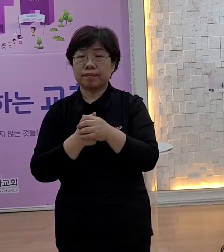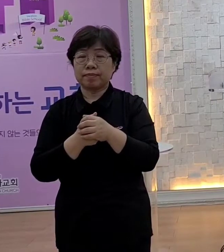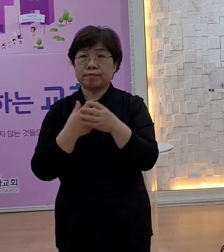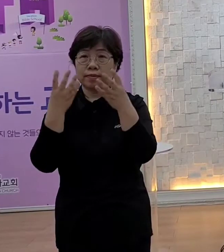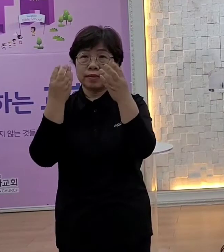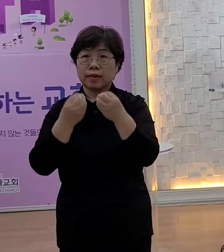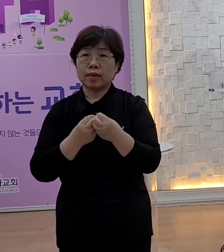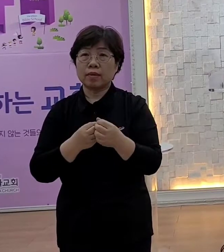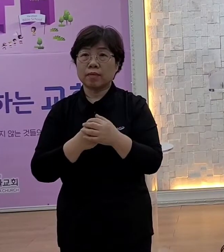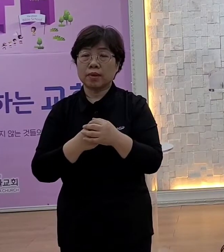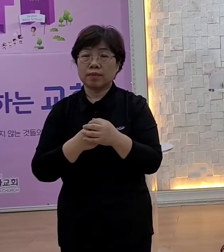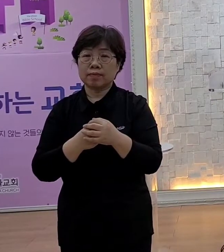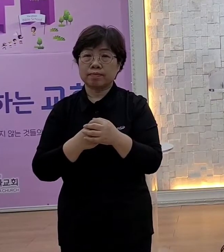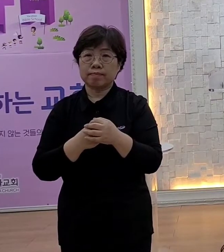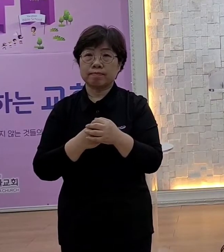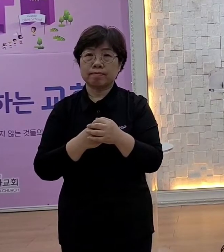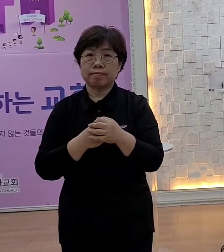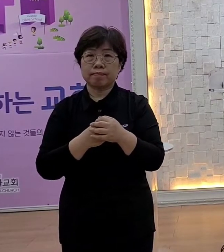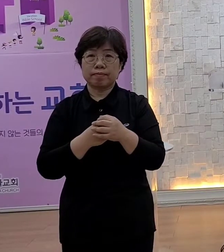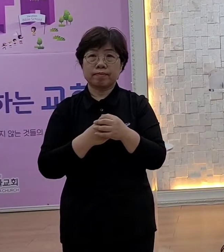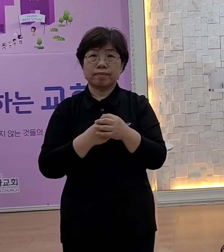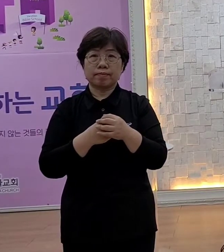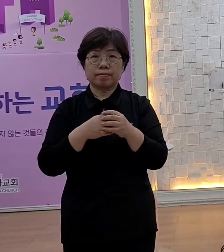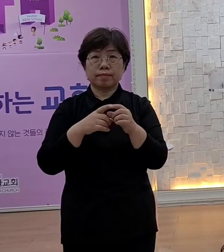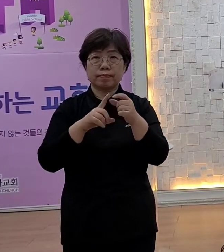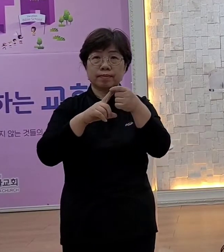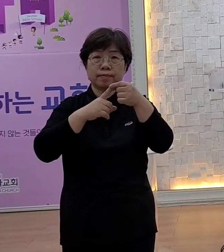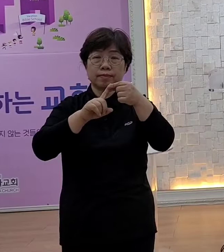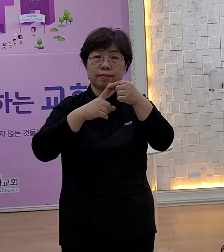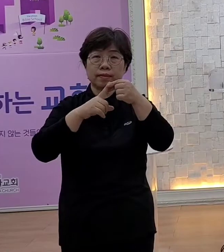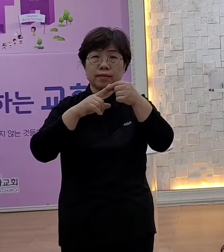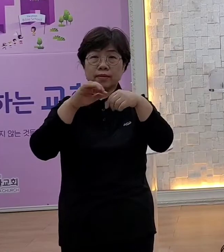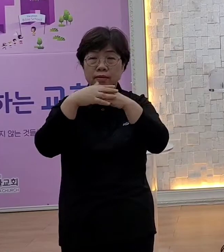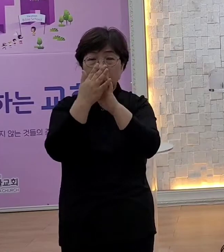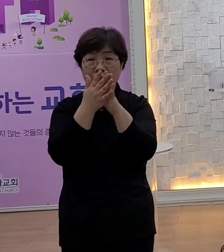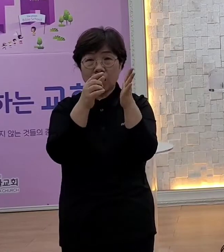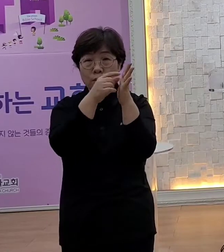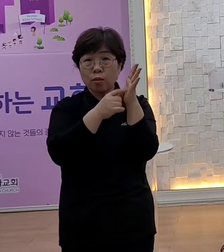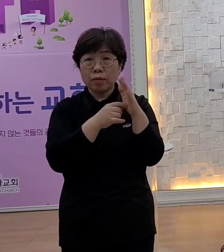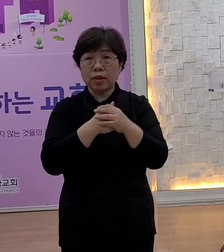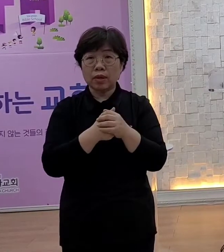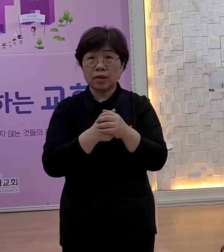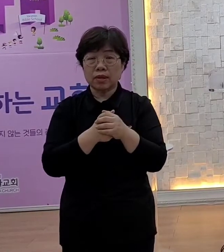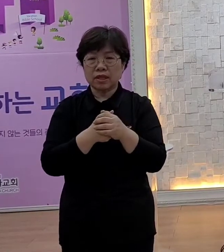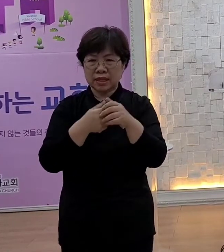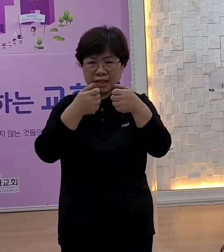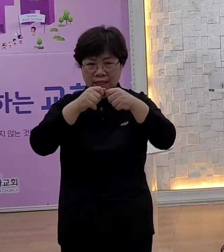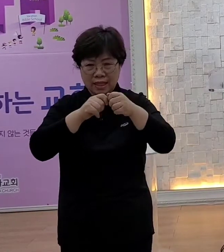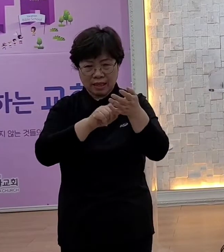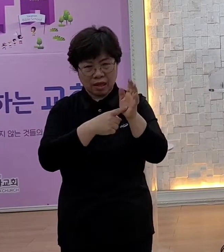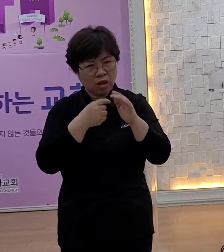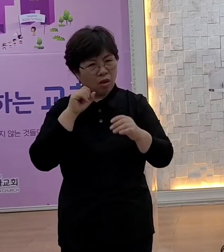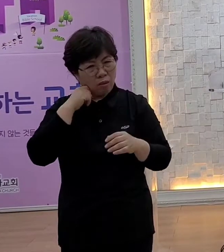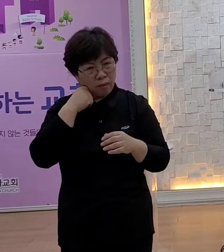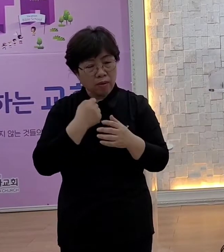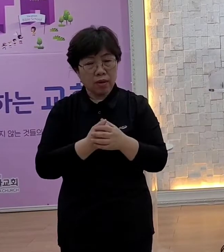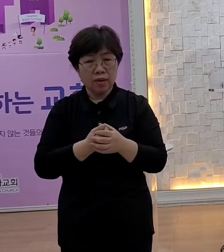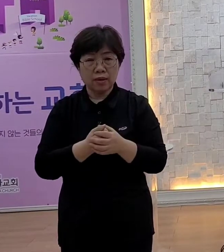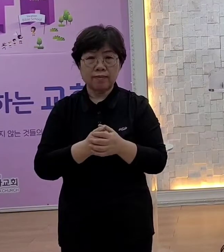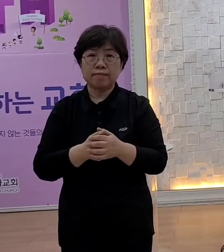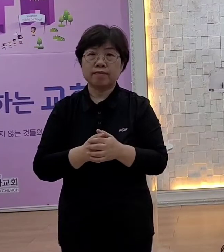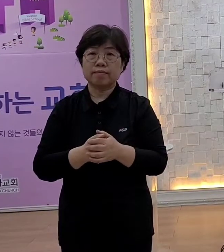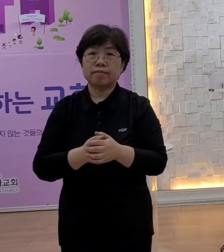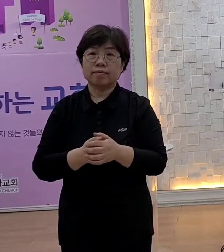우리 이 개역개정, 이 한글 성경에 보면 사실 잘 안 나타납니다. 그런데